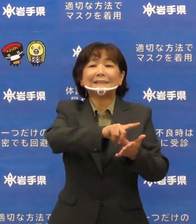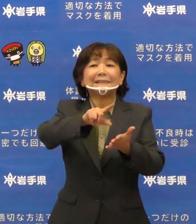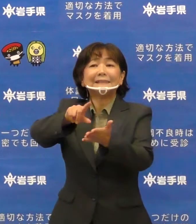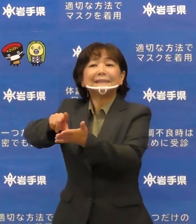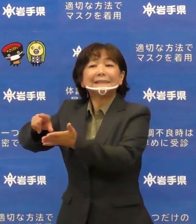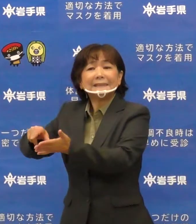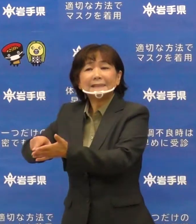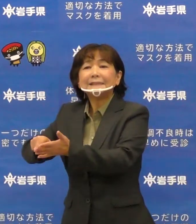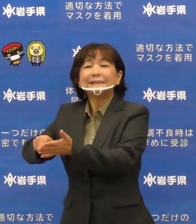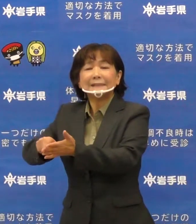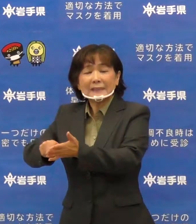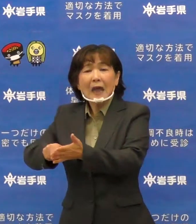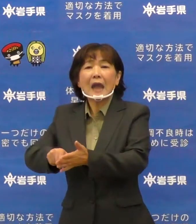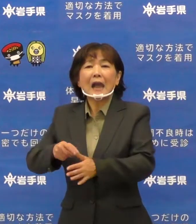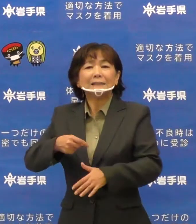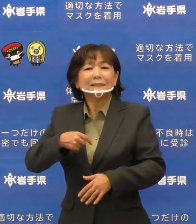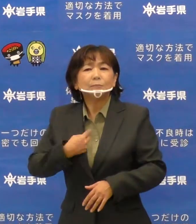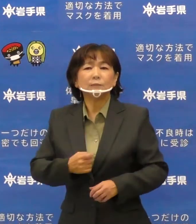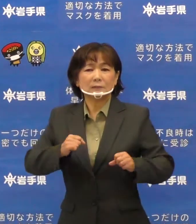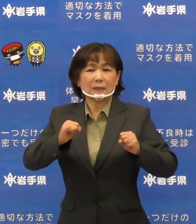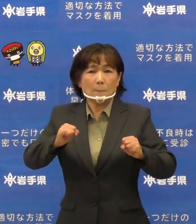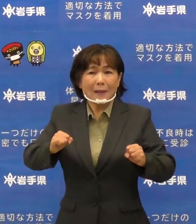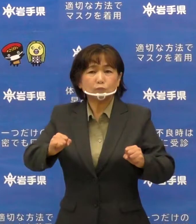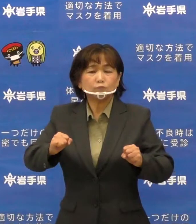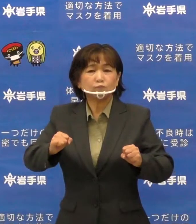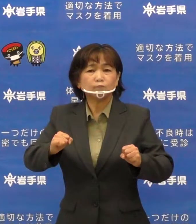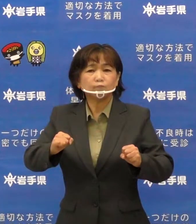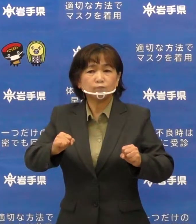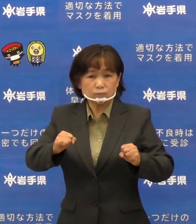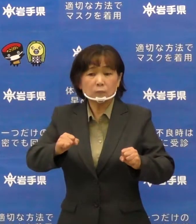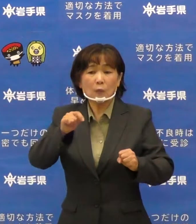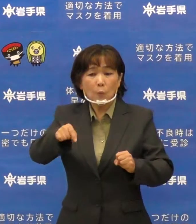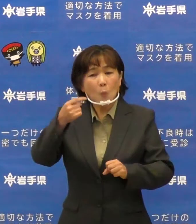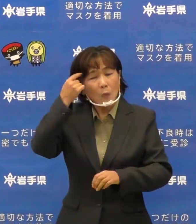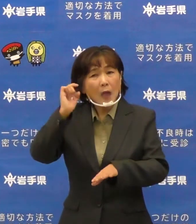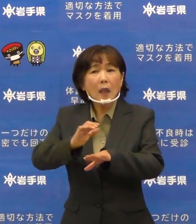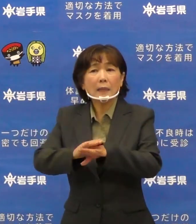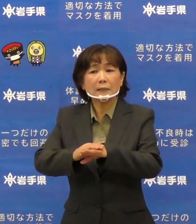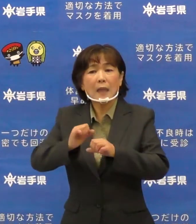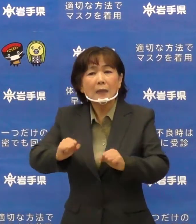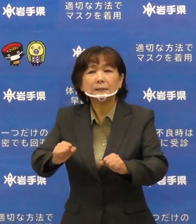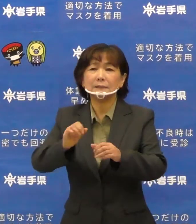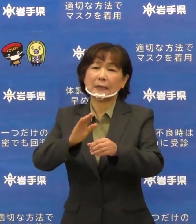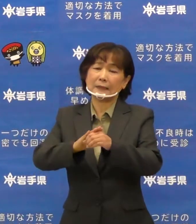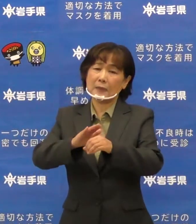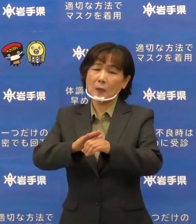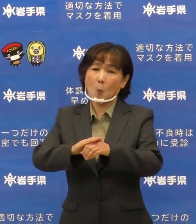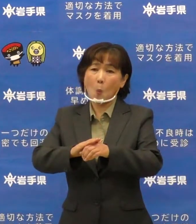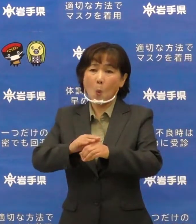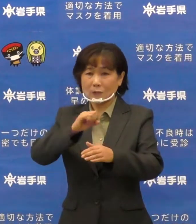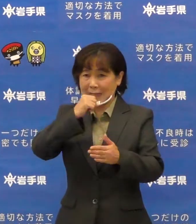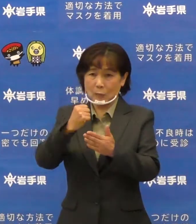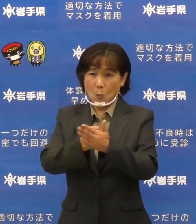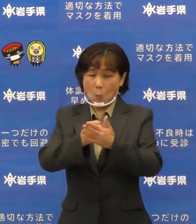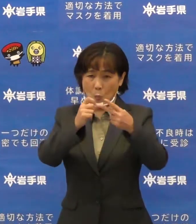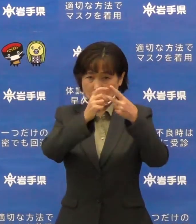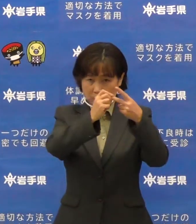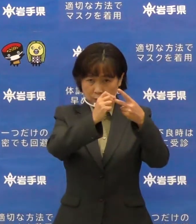方創生を、成功させるということがこう中心になると思います。